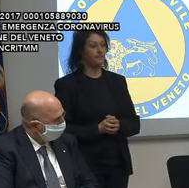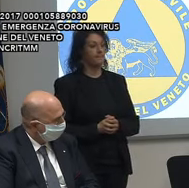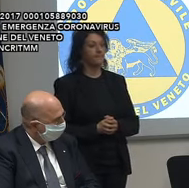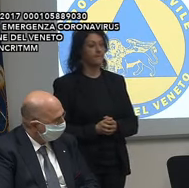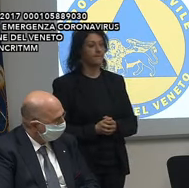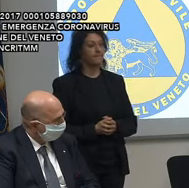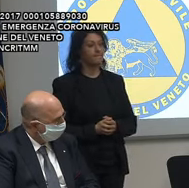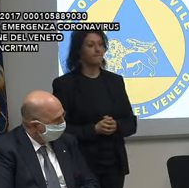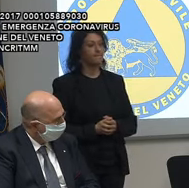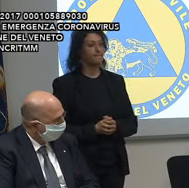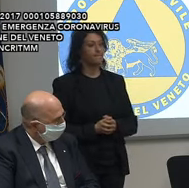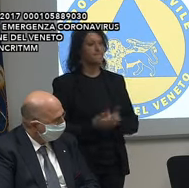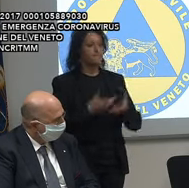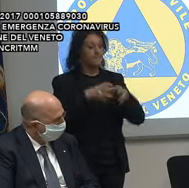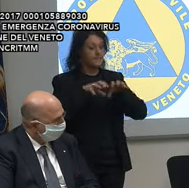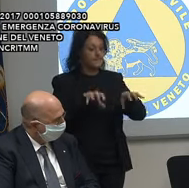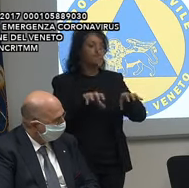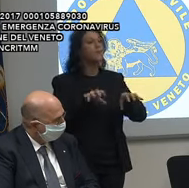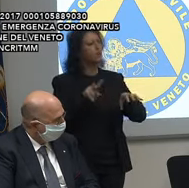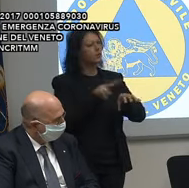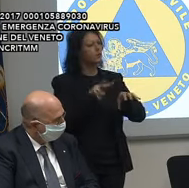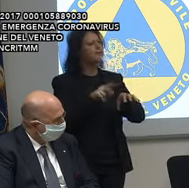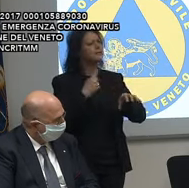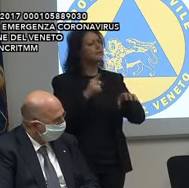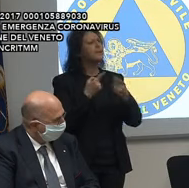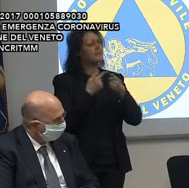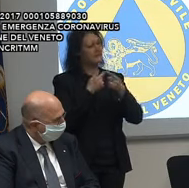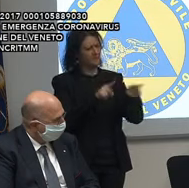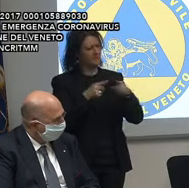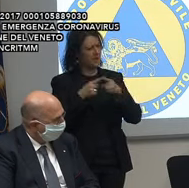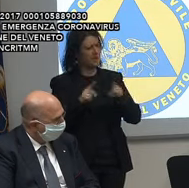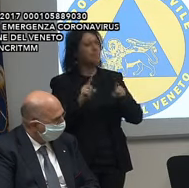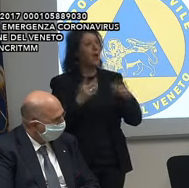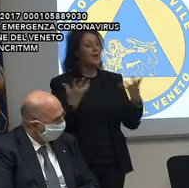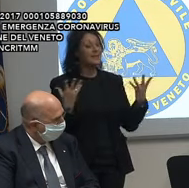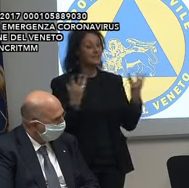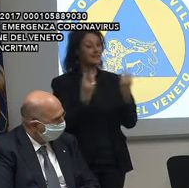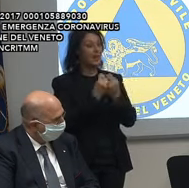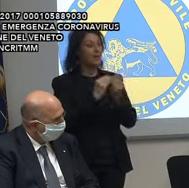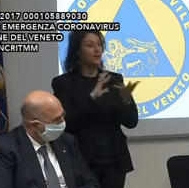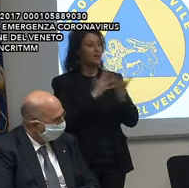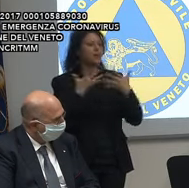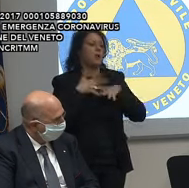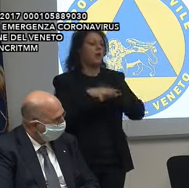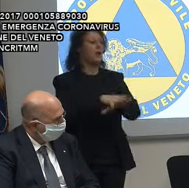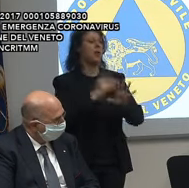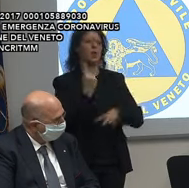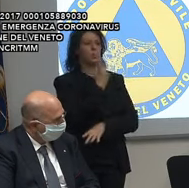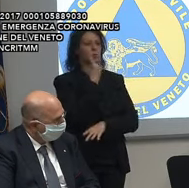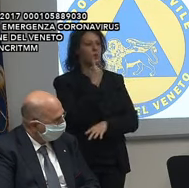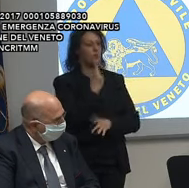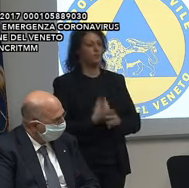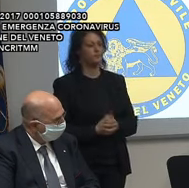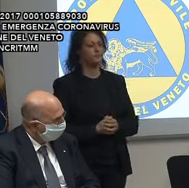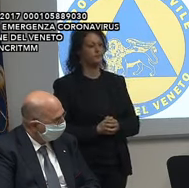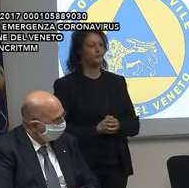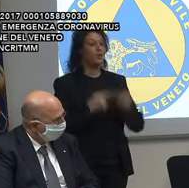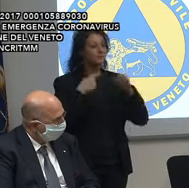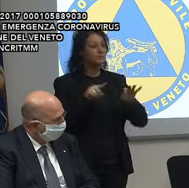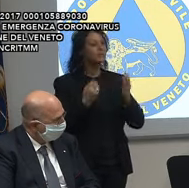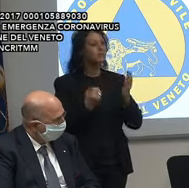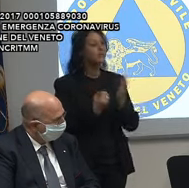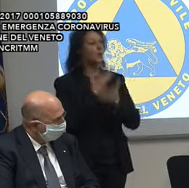funzioni complementari e diverse e che insieme costituiscono un apparato unitario. Ecco, questo nasce oggi così, e nasce oggi